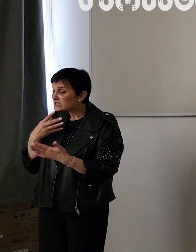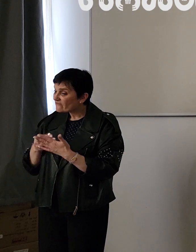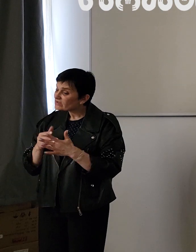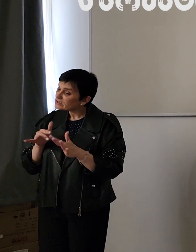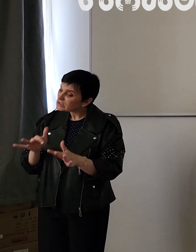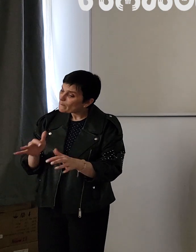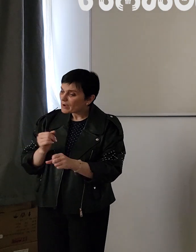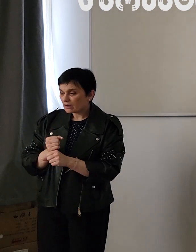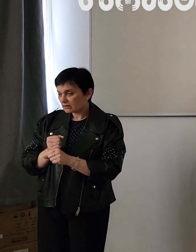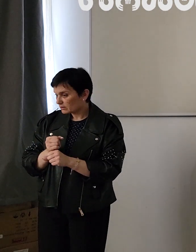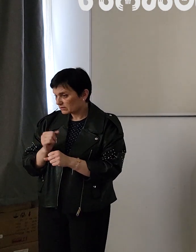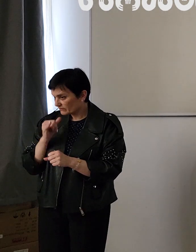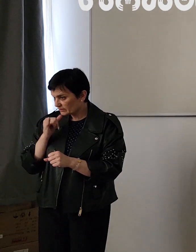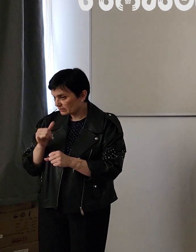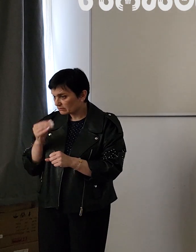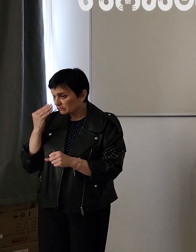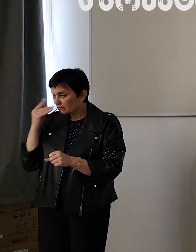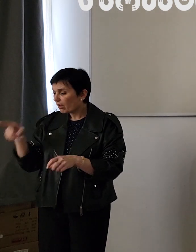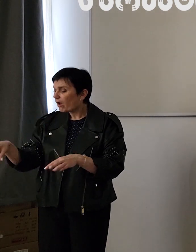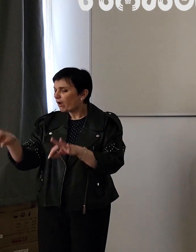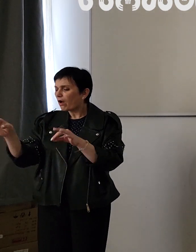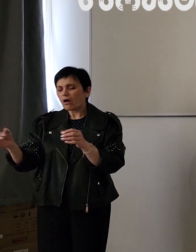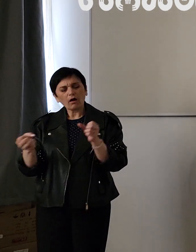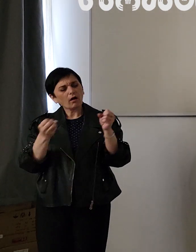გააკეთა? ვე როგორ ფიქრობ?